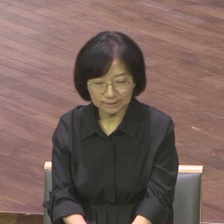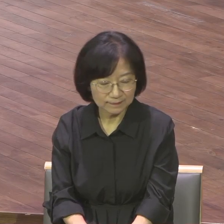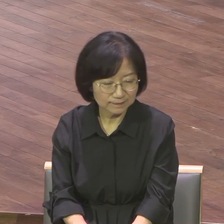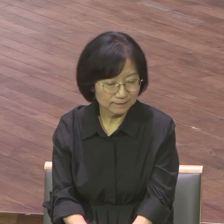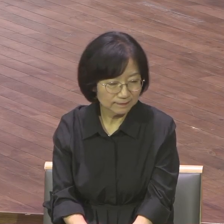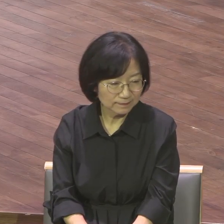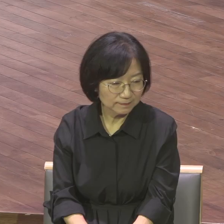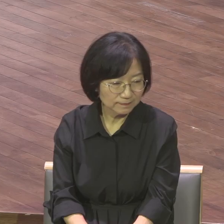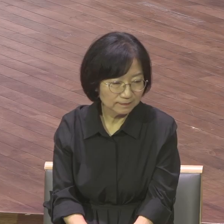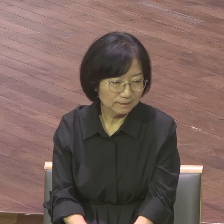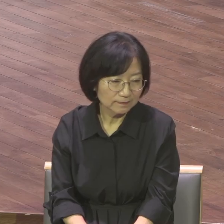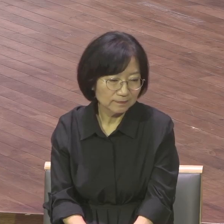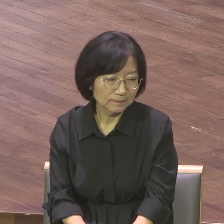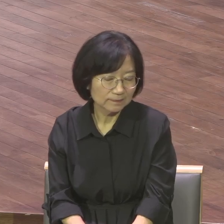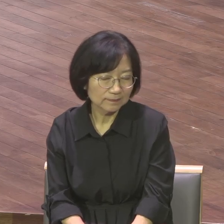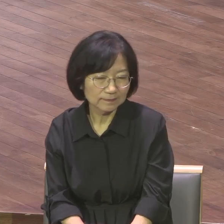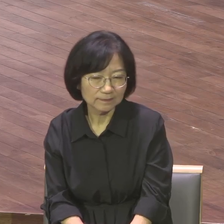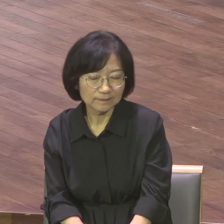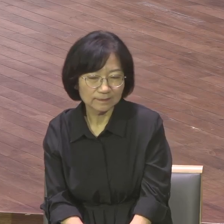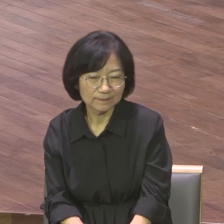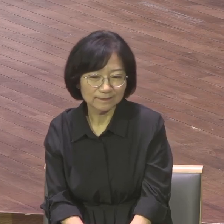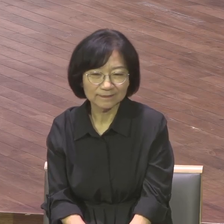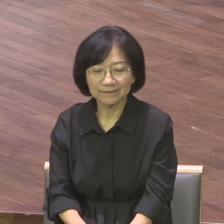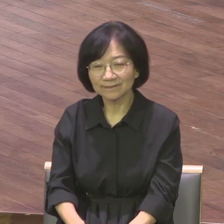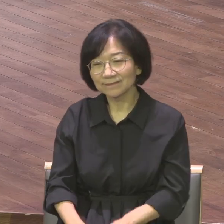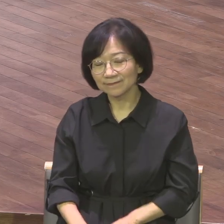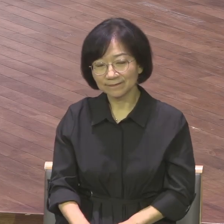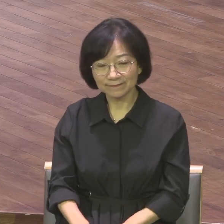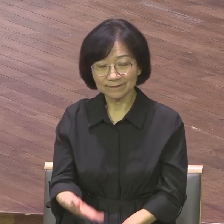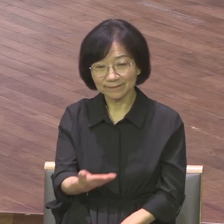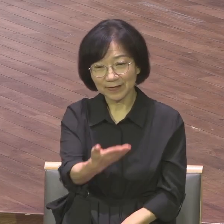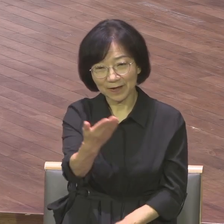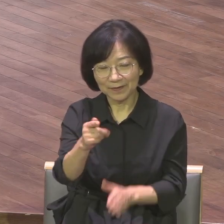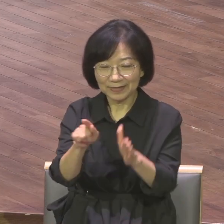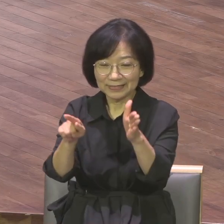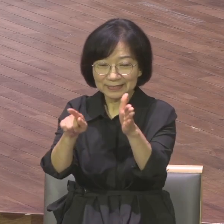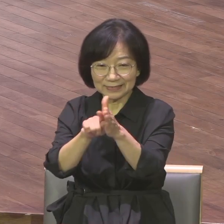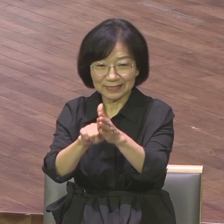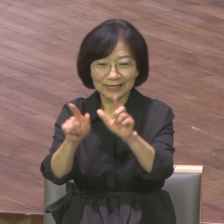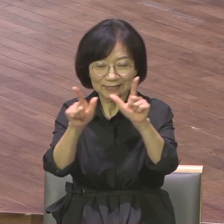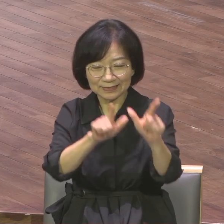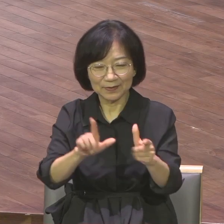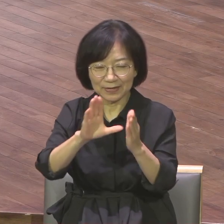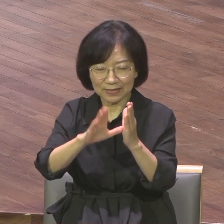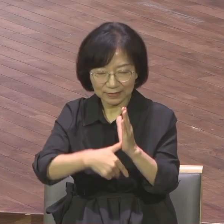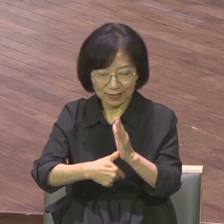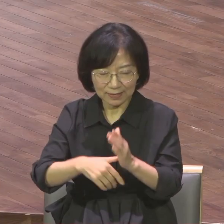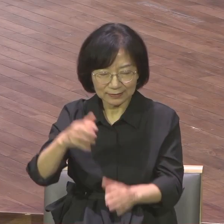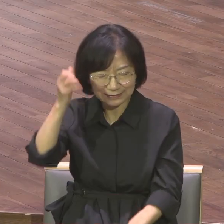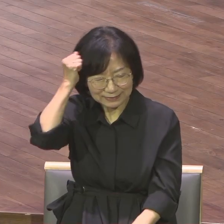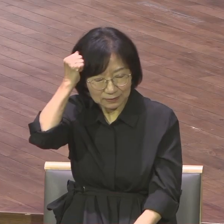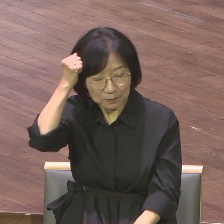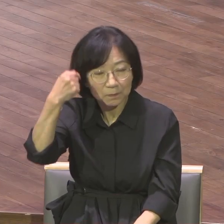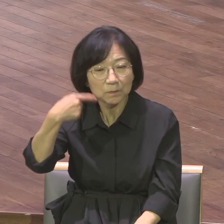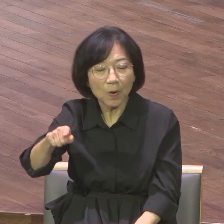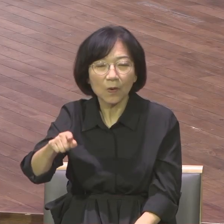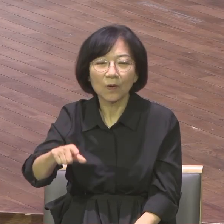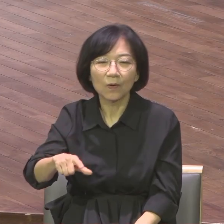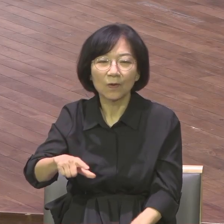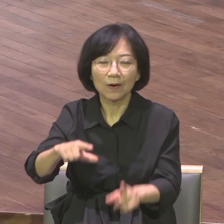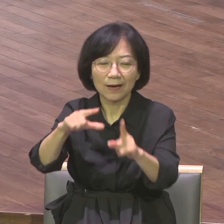놓치지 말라는 거지요. 여러분 신앙생활을 오직의 삶을 사시 바랍니다.